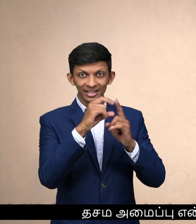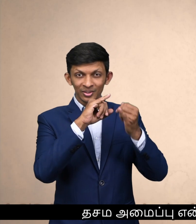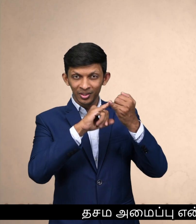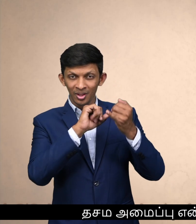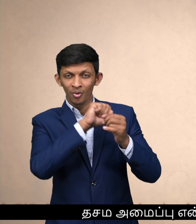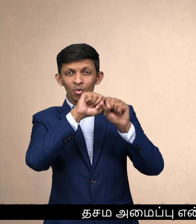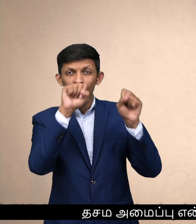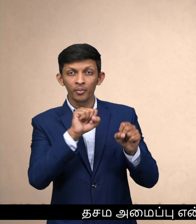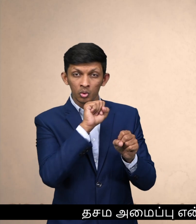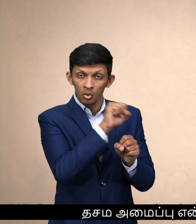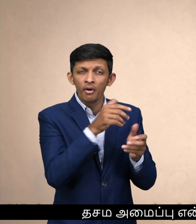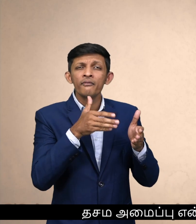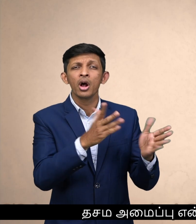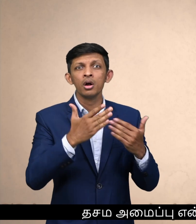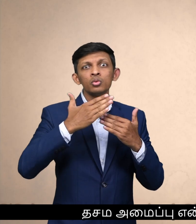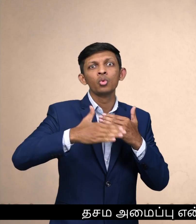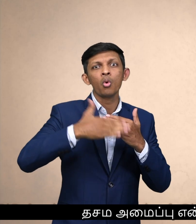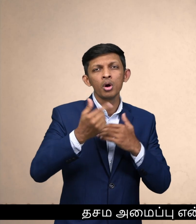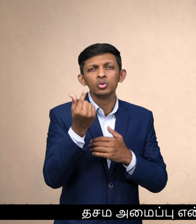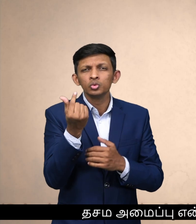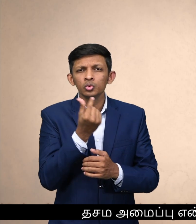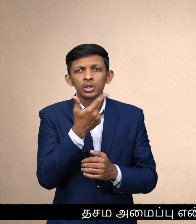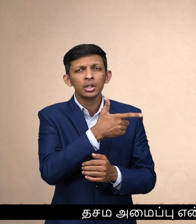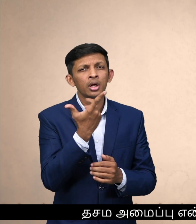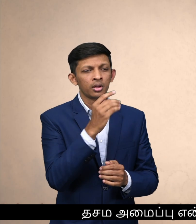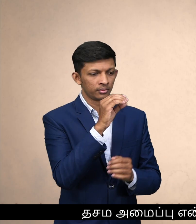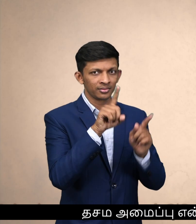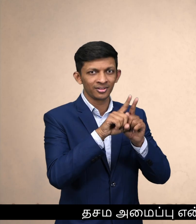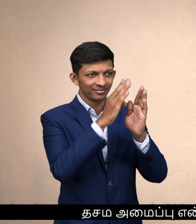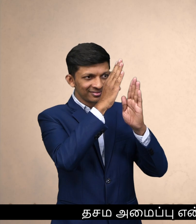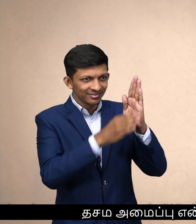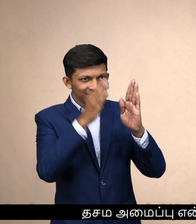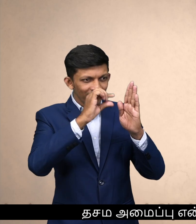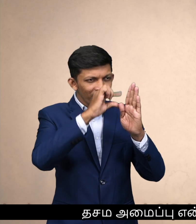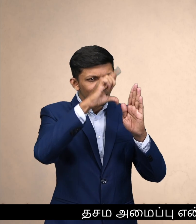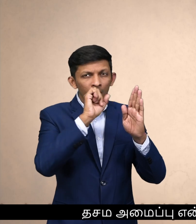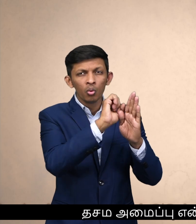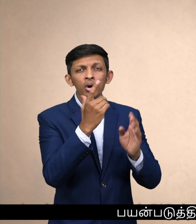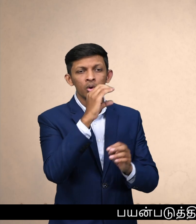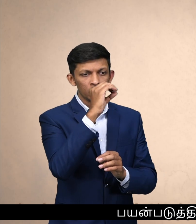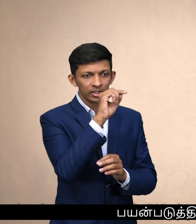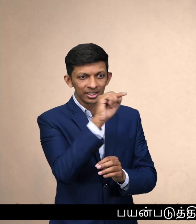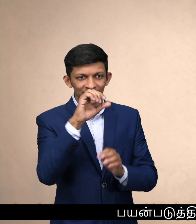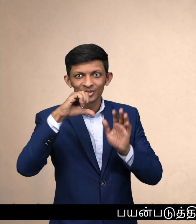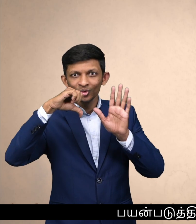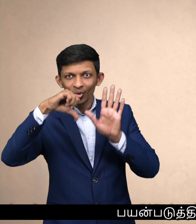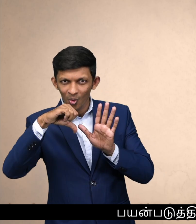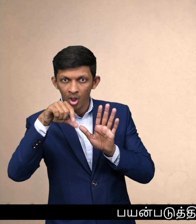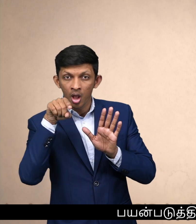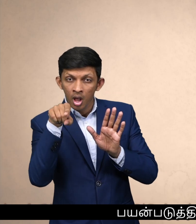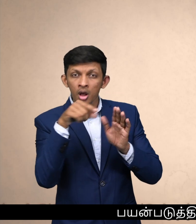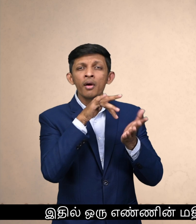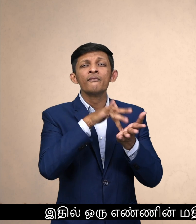தசம அமைப்பு என்பது 10 இலக்கங்களை, அதாவது 0 முதல் 9 வரை பயன்படுத்தி